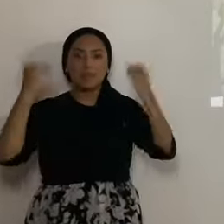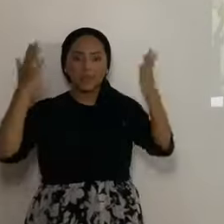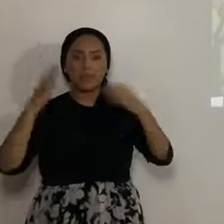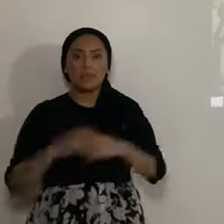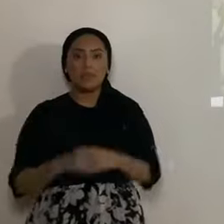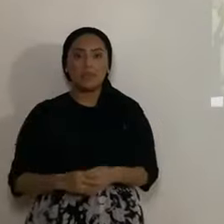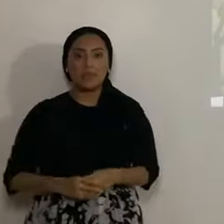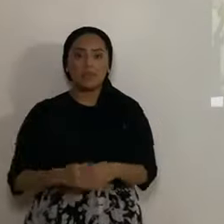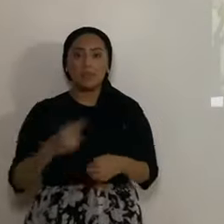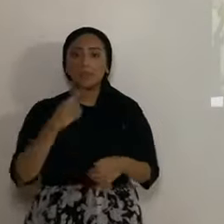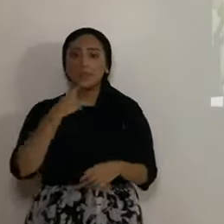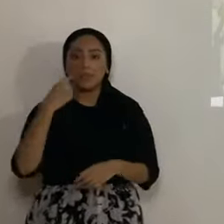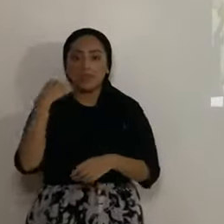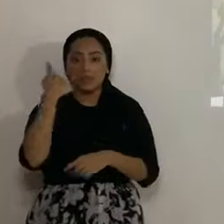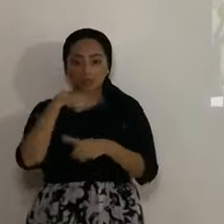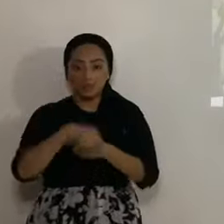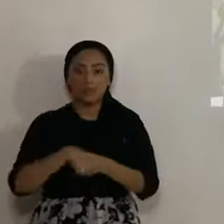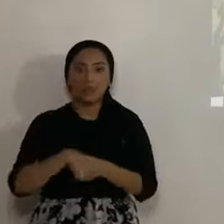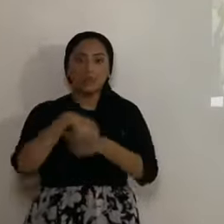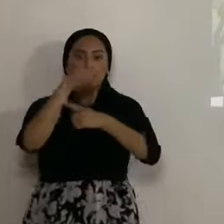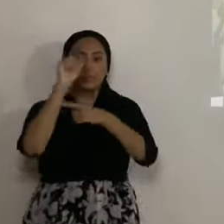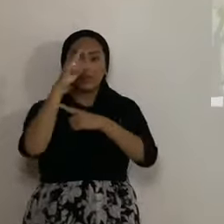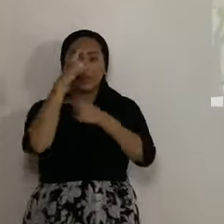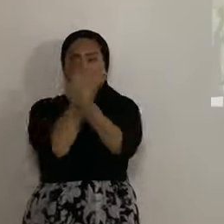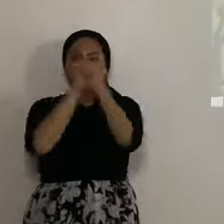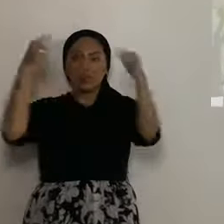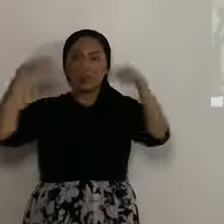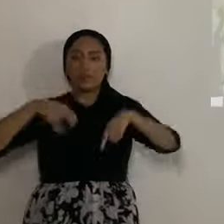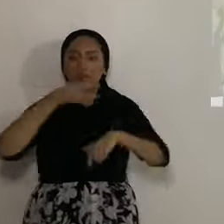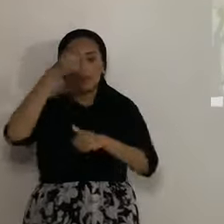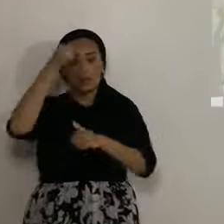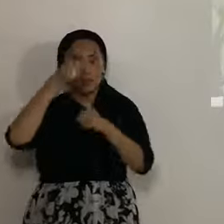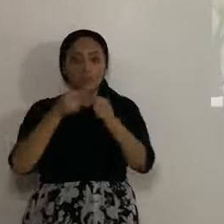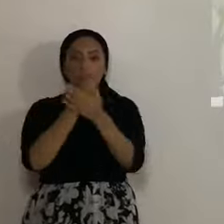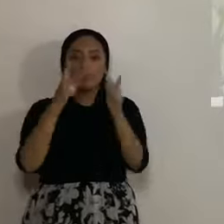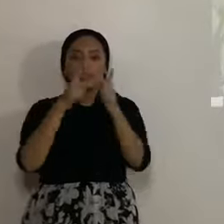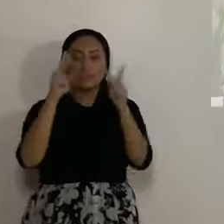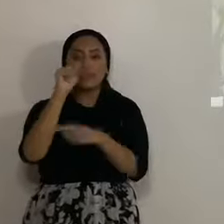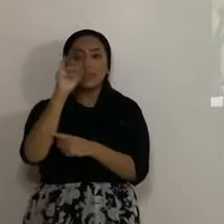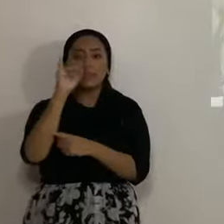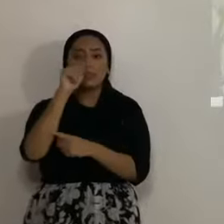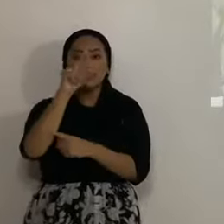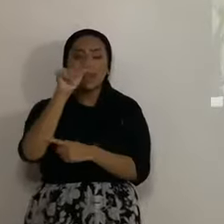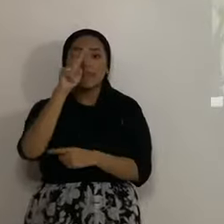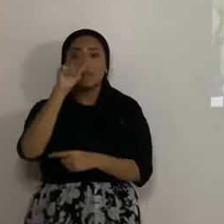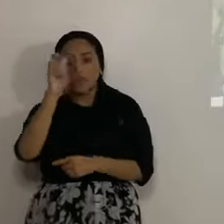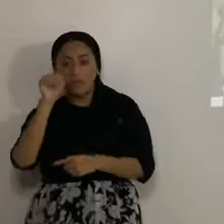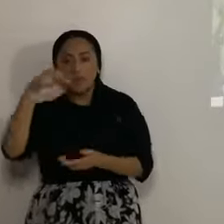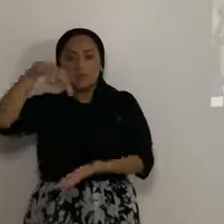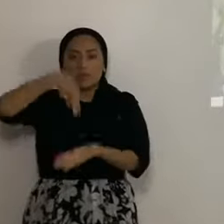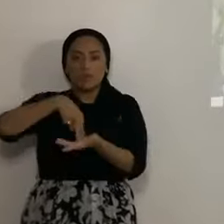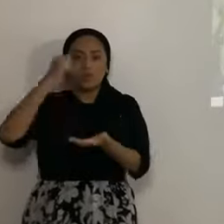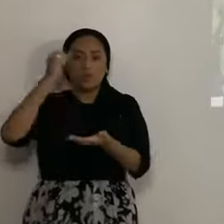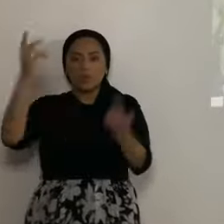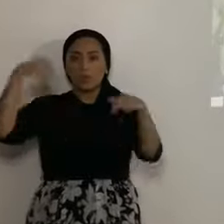levantar vuestra cabeza, erguíos, se acuerdan de la Parashán y el Sabín, estar de pie, porque Yahshua viene,